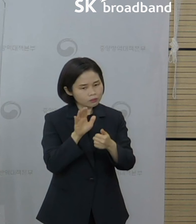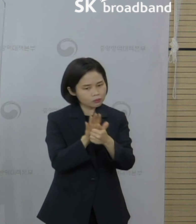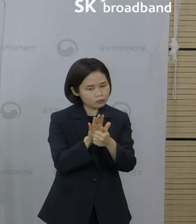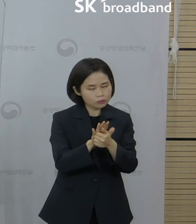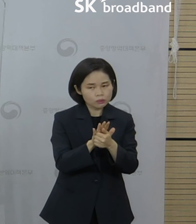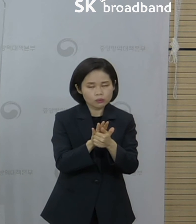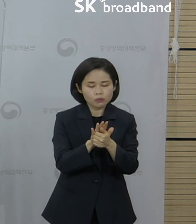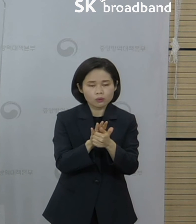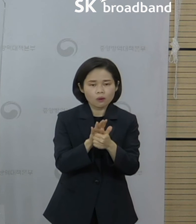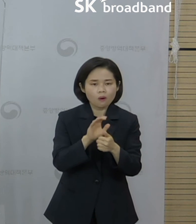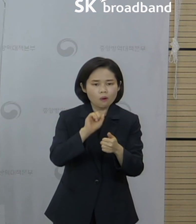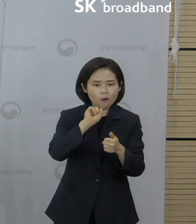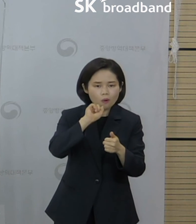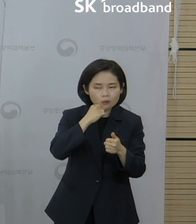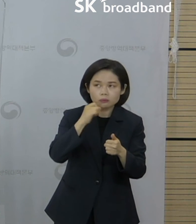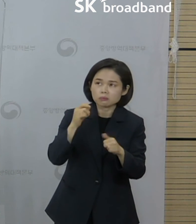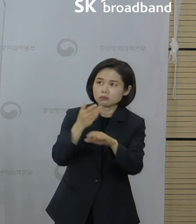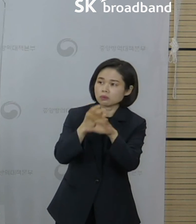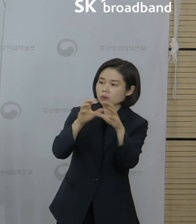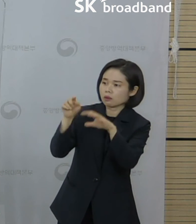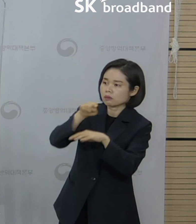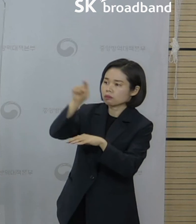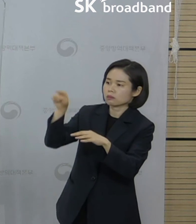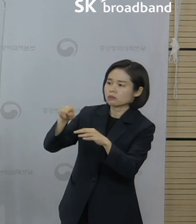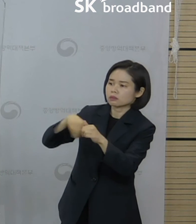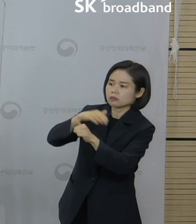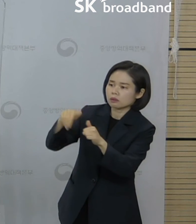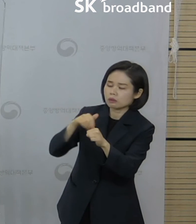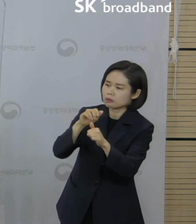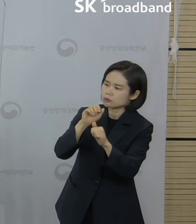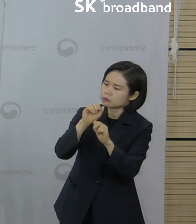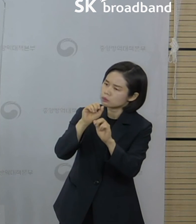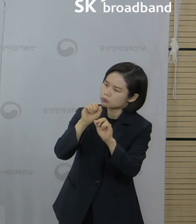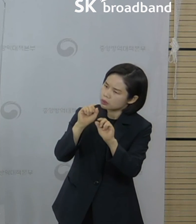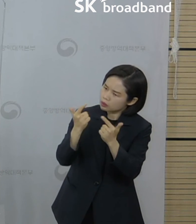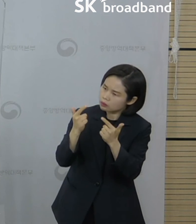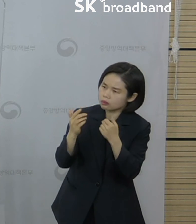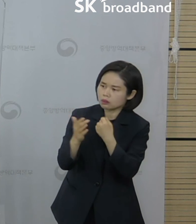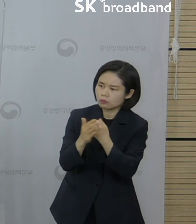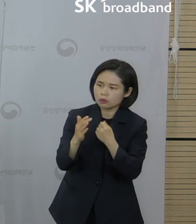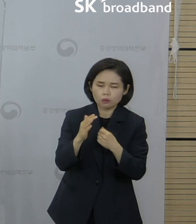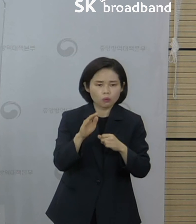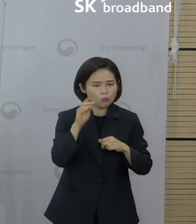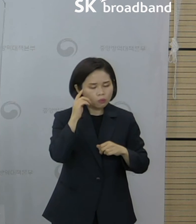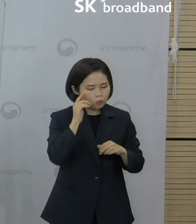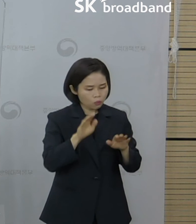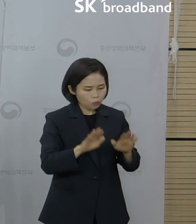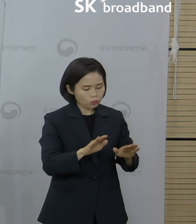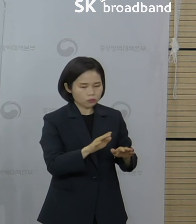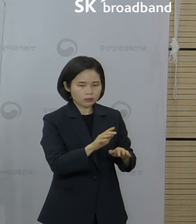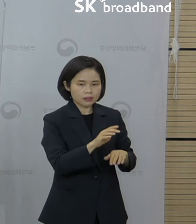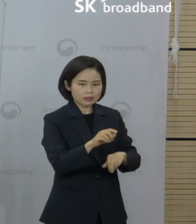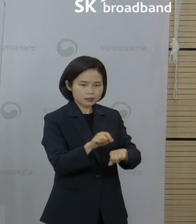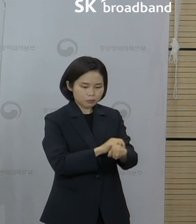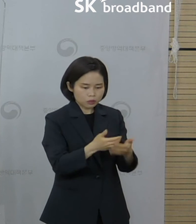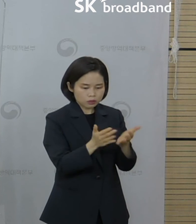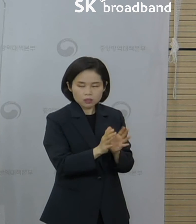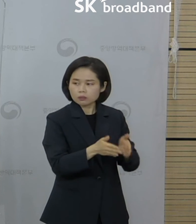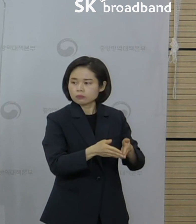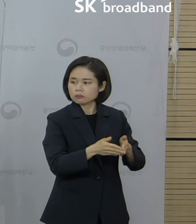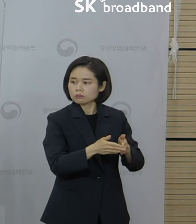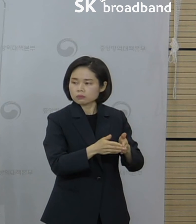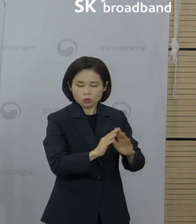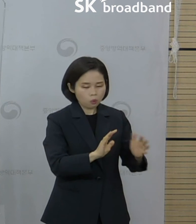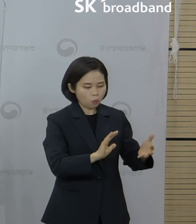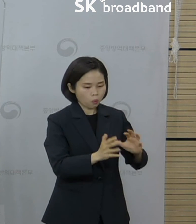때문인지 TF에서 오늘 논의하는 안건은 무엇이고 또 논의한 결과가 어느 정도까지 또 언제